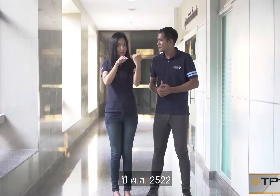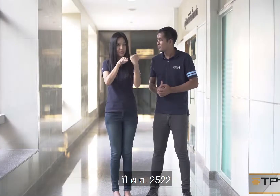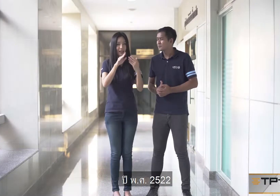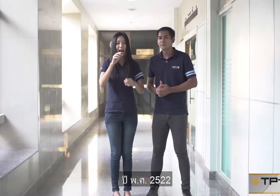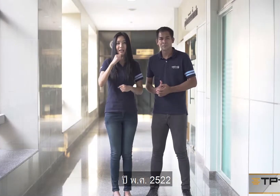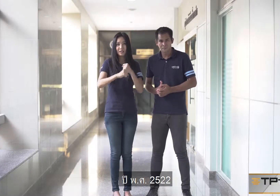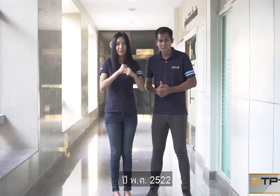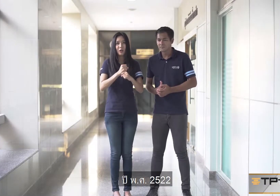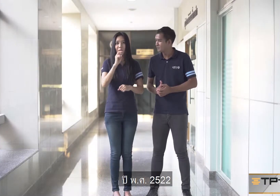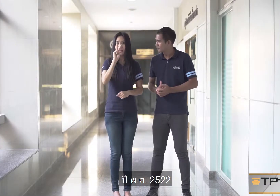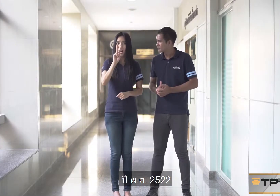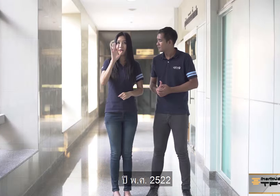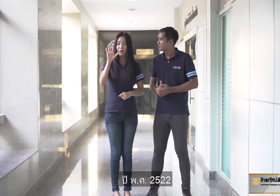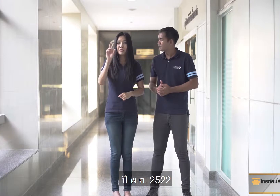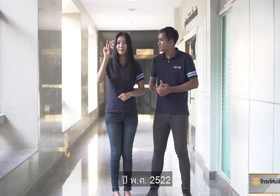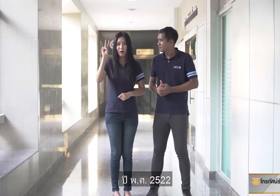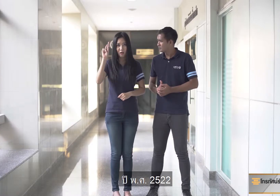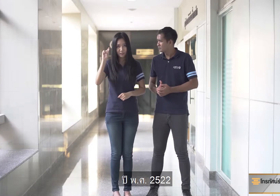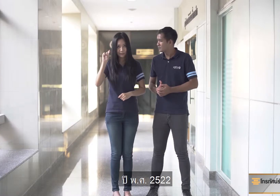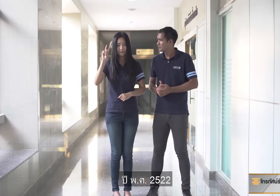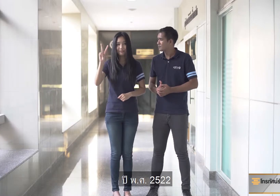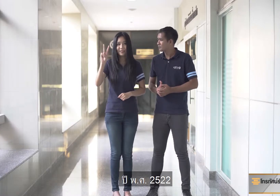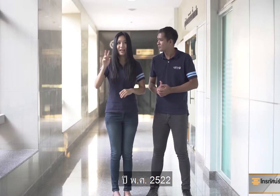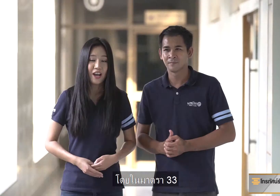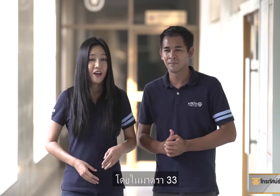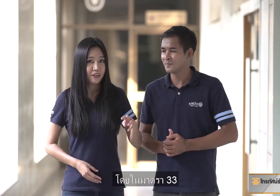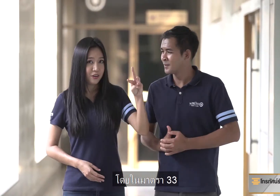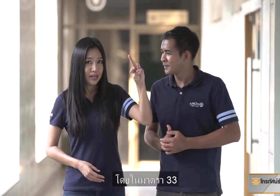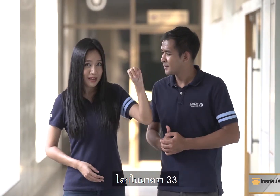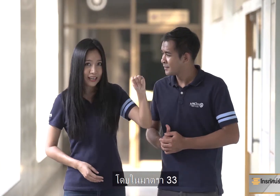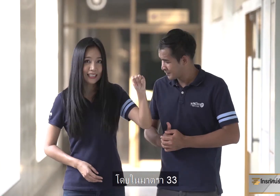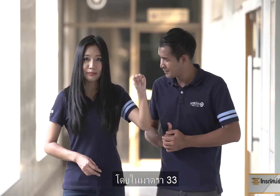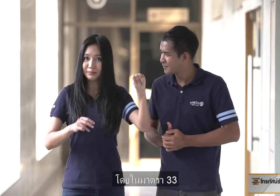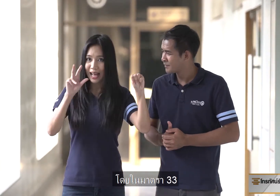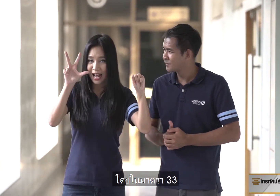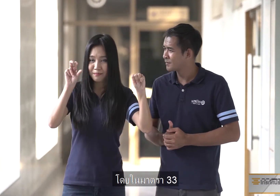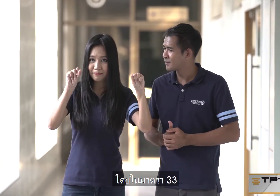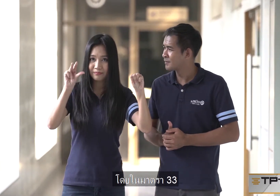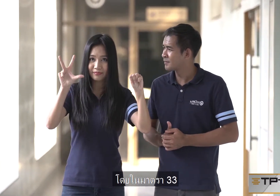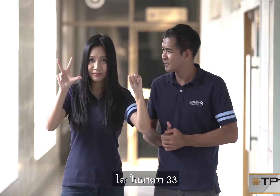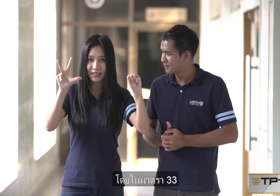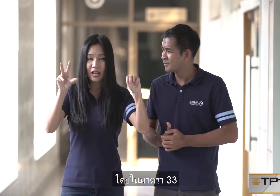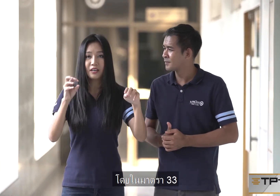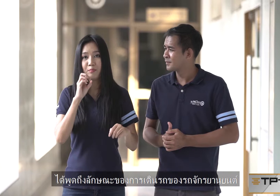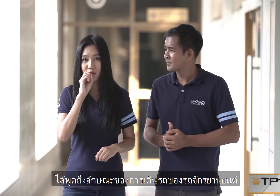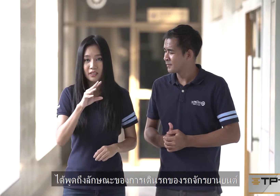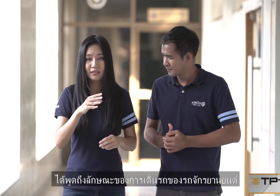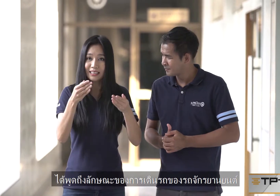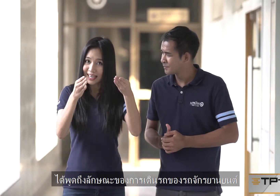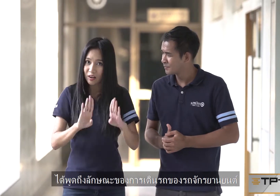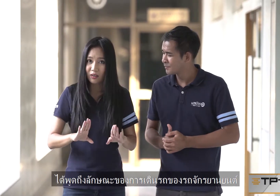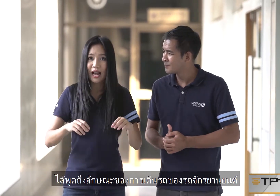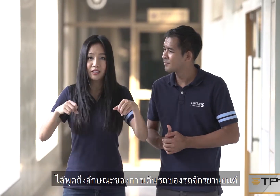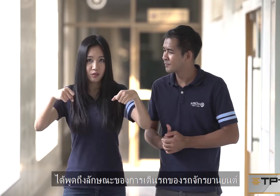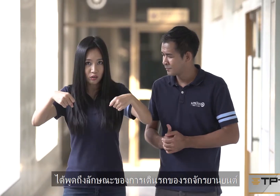ปีพุทธศักราช2522โดยในมาตรา33ได้พูดถึ